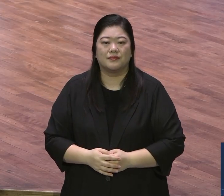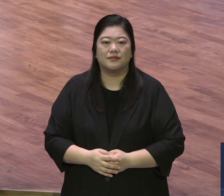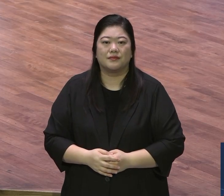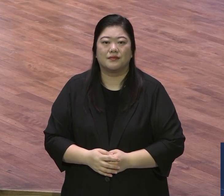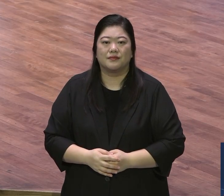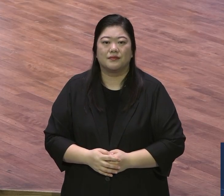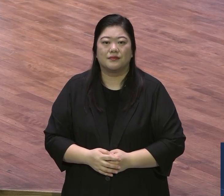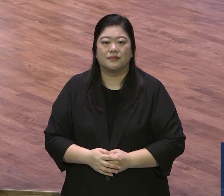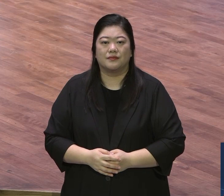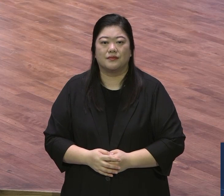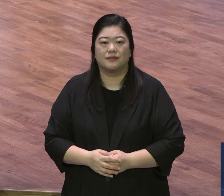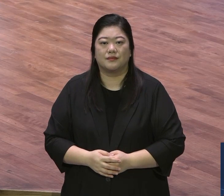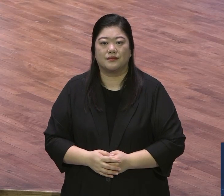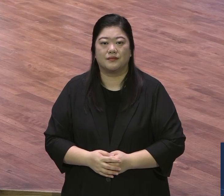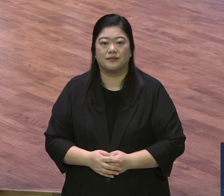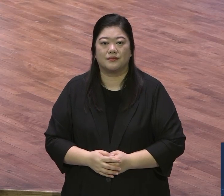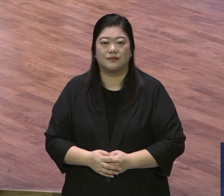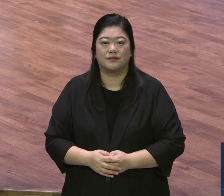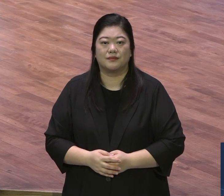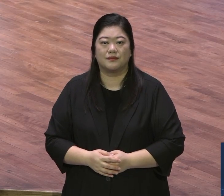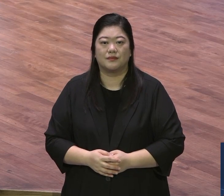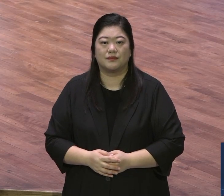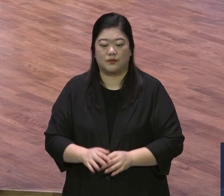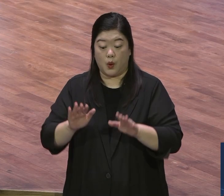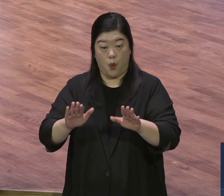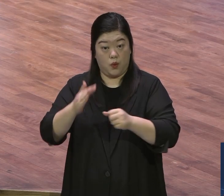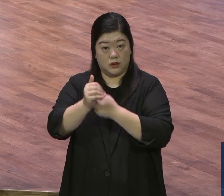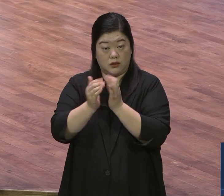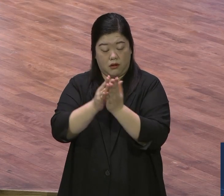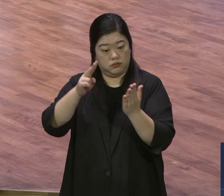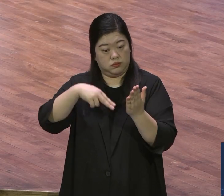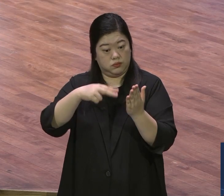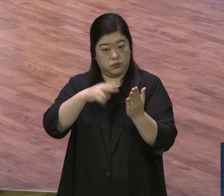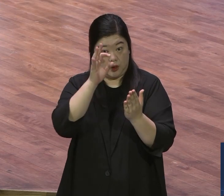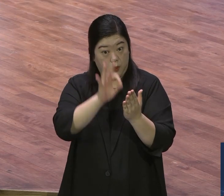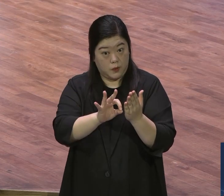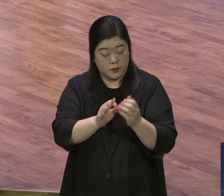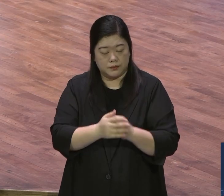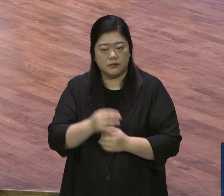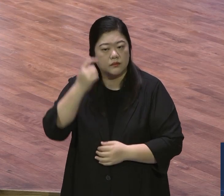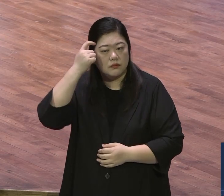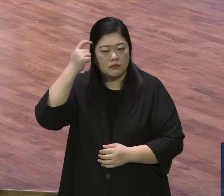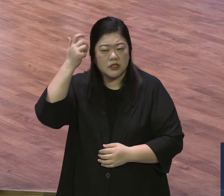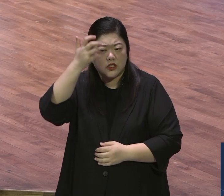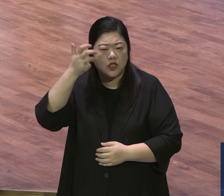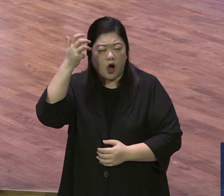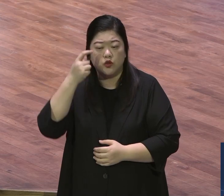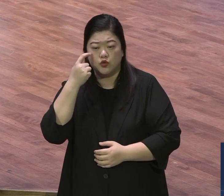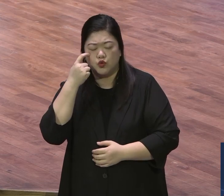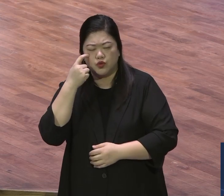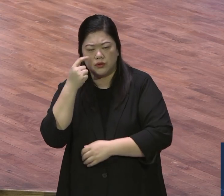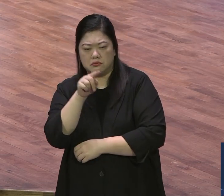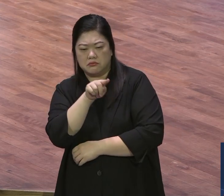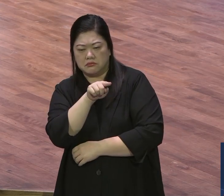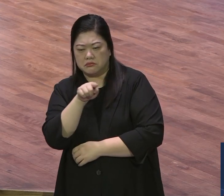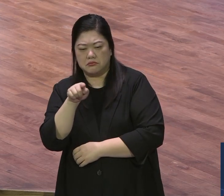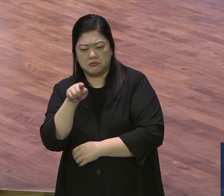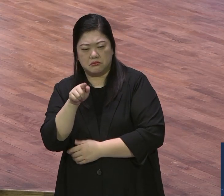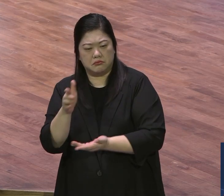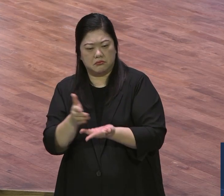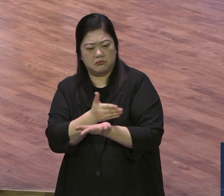본문 말씀을 통해서 예원계자의 성도는 영적인 분별력이 있어야 돼요. 영적 분별력